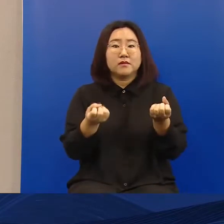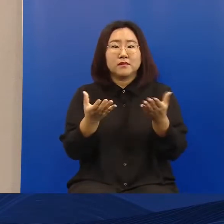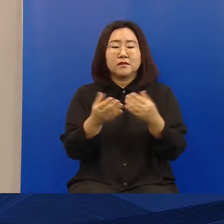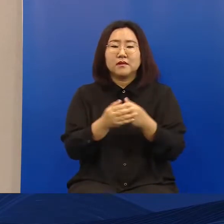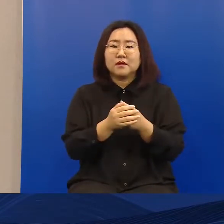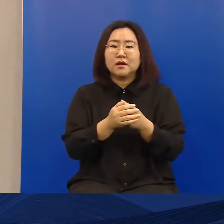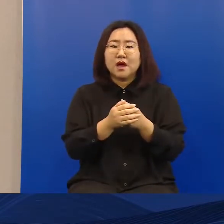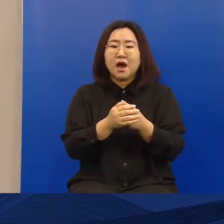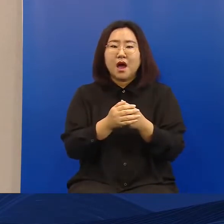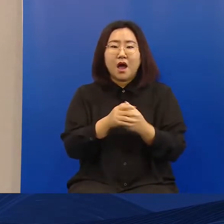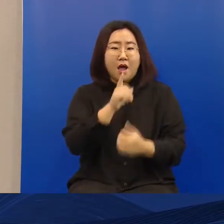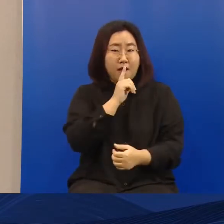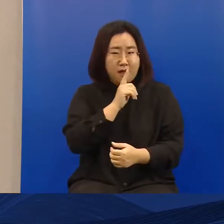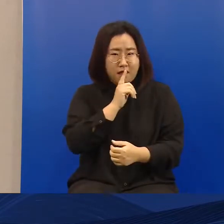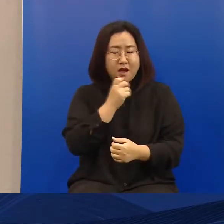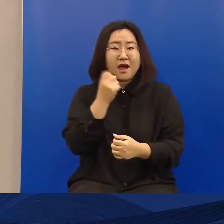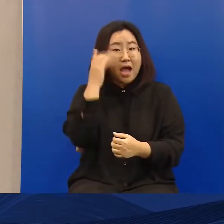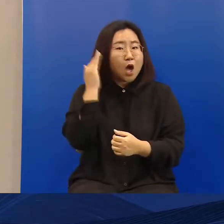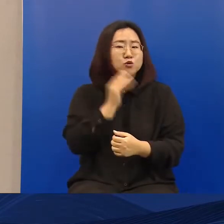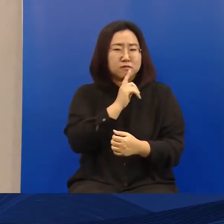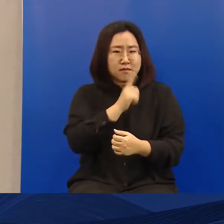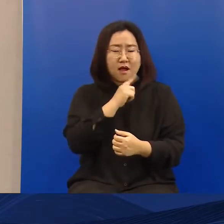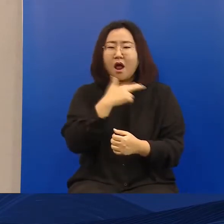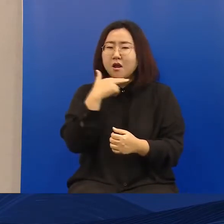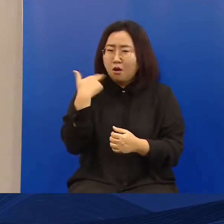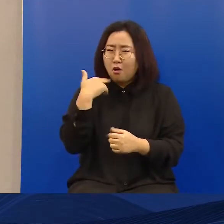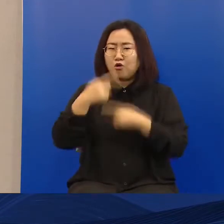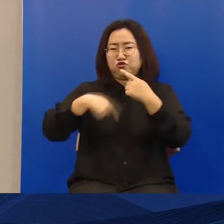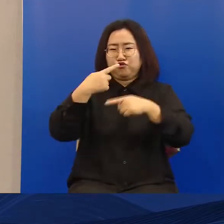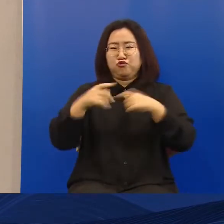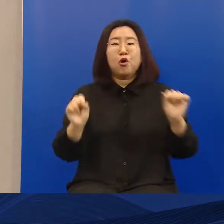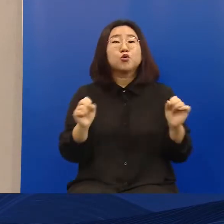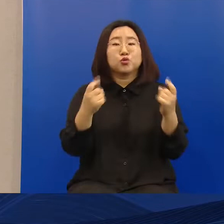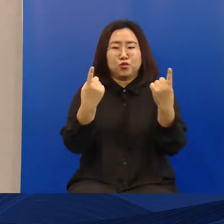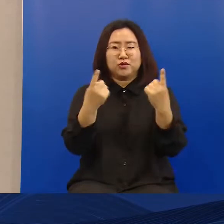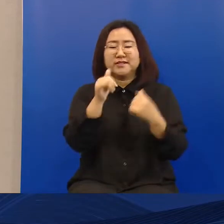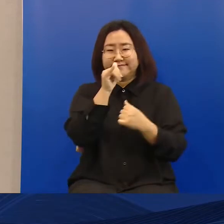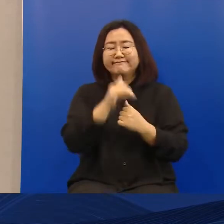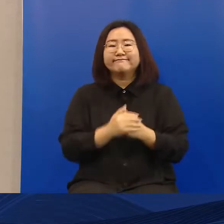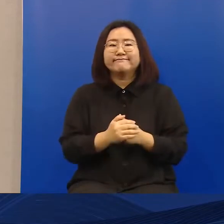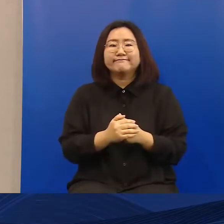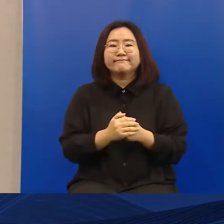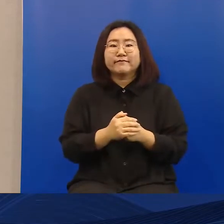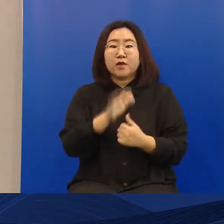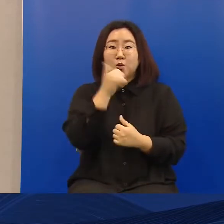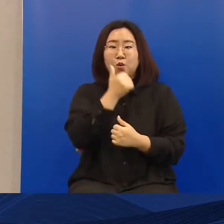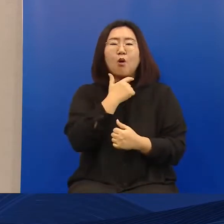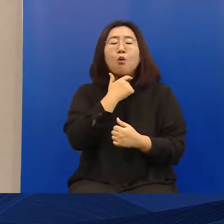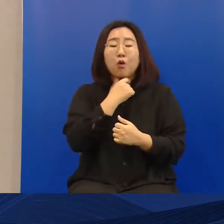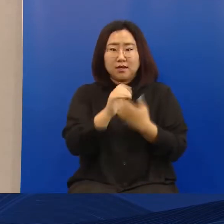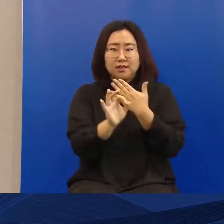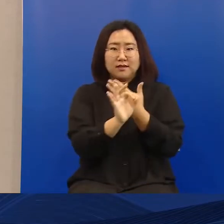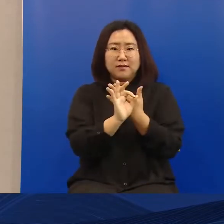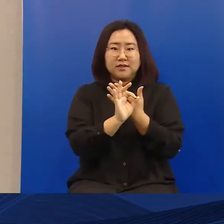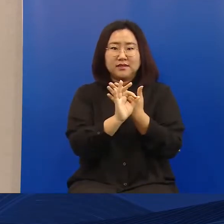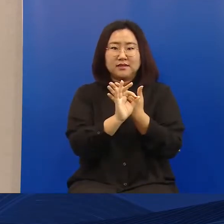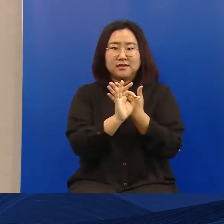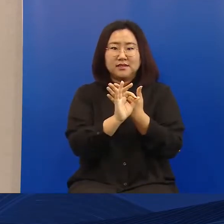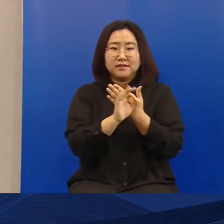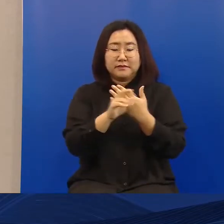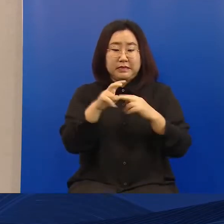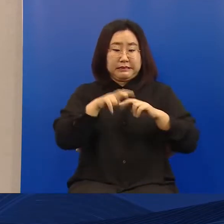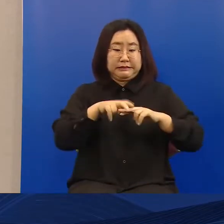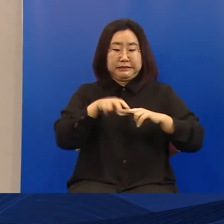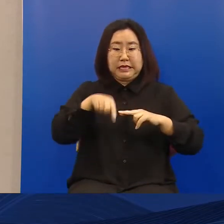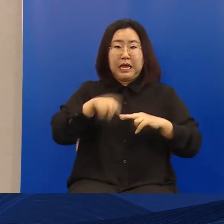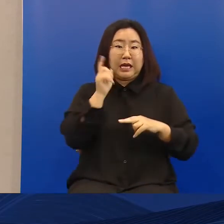행사는 한국어, 영어, 한국 수어로 동시 진행이 되겠습니다. 통역을 원하시는 분들께서는 자리에